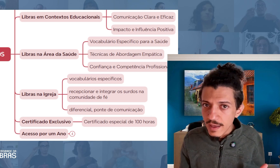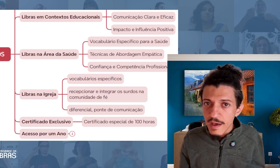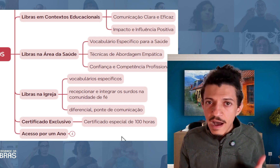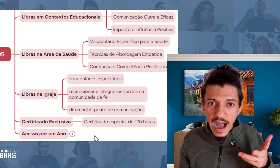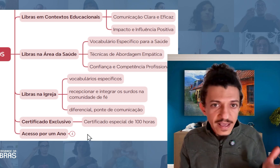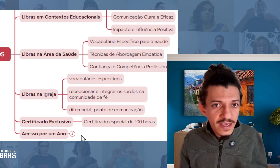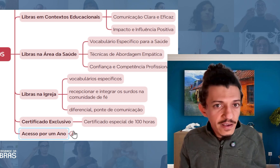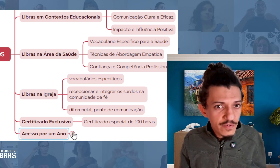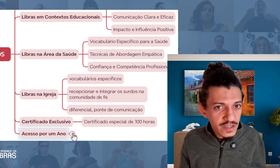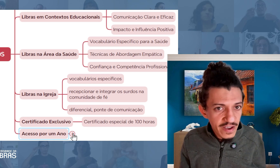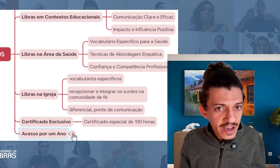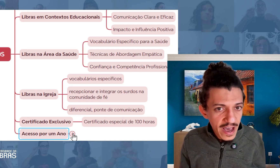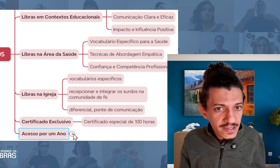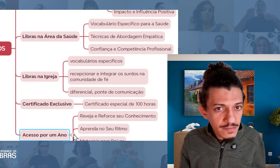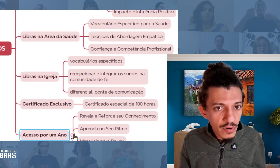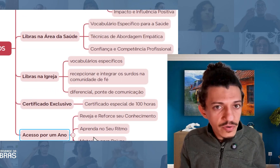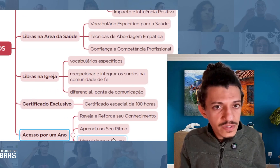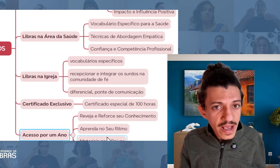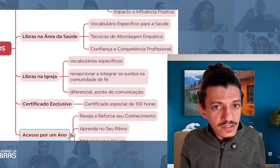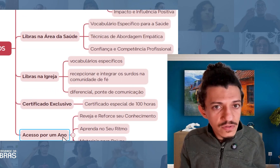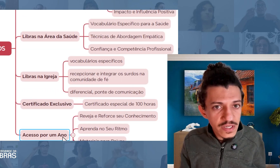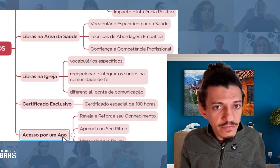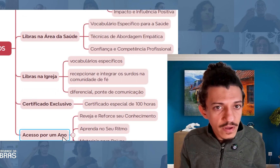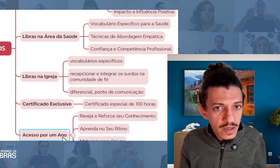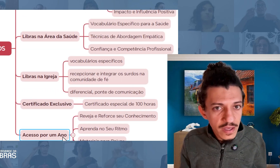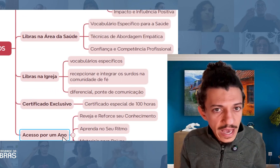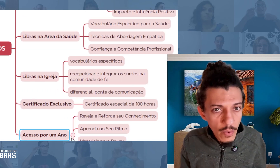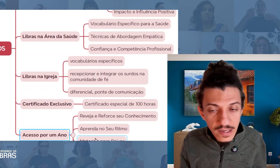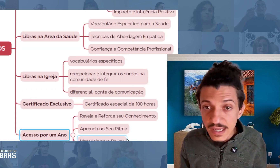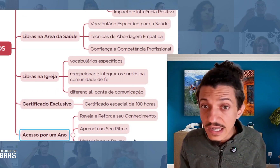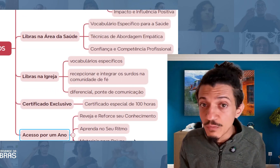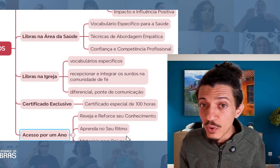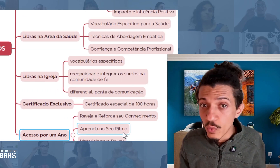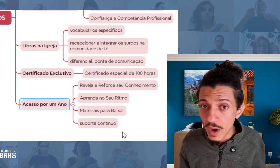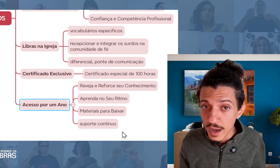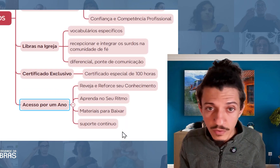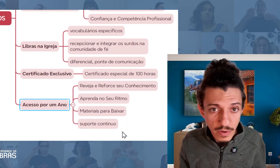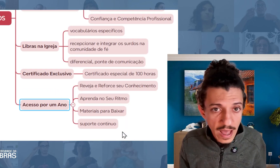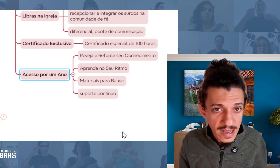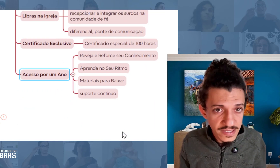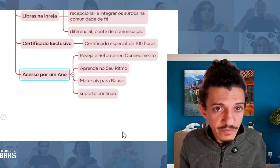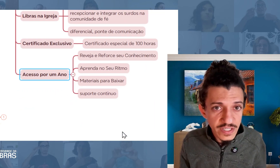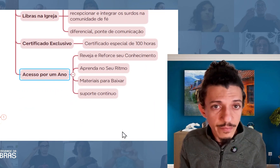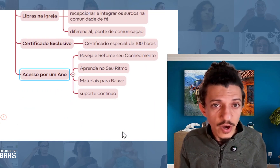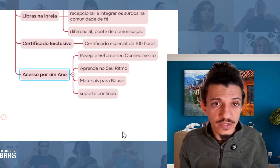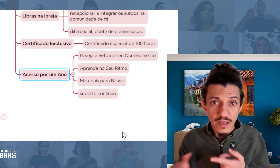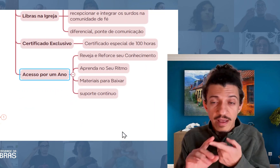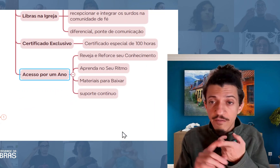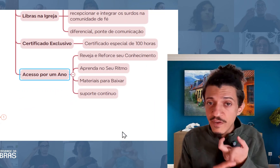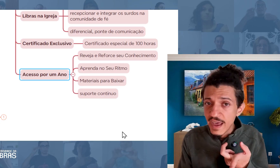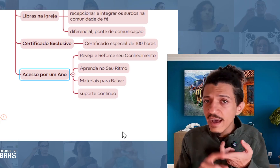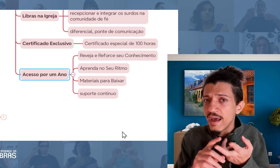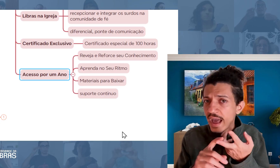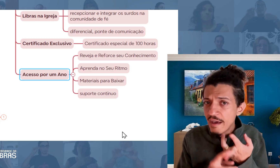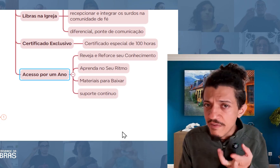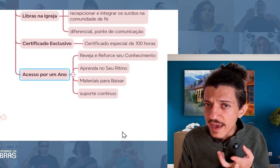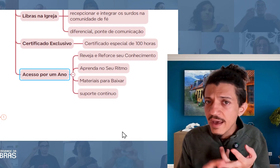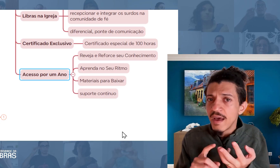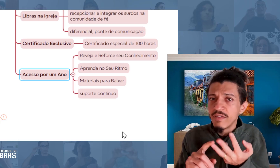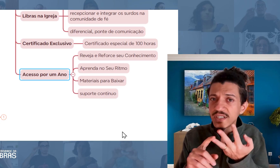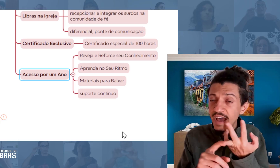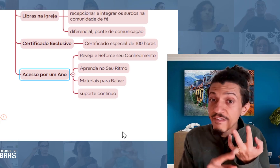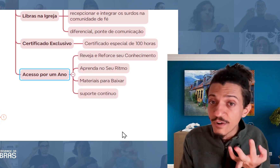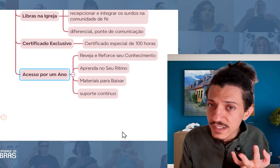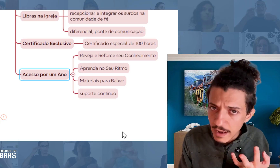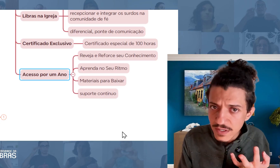assim, aqui você vai ganhar esse bônus exclusivo, que é o acesso por 1 ano. Assim você pode ver, rever,